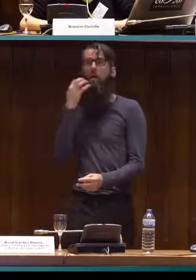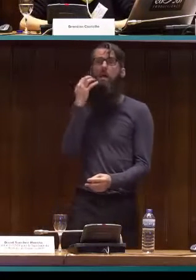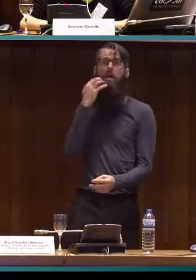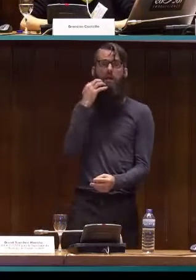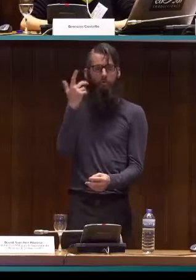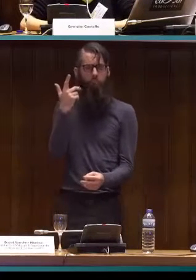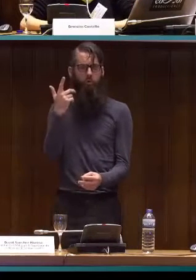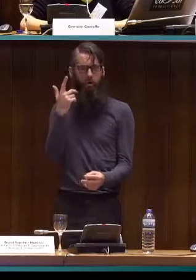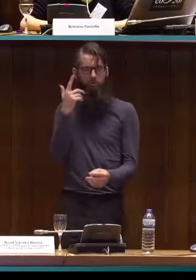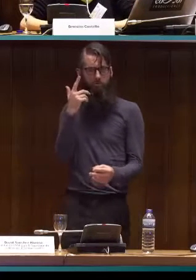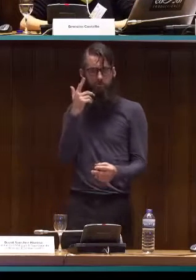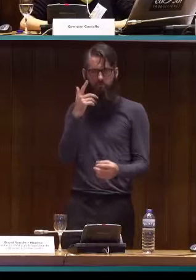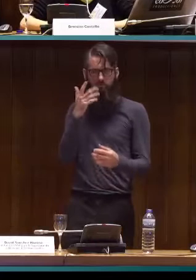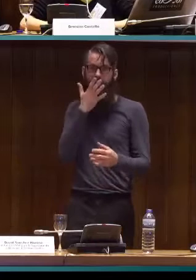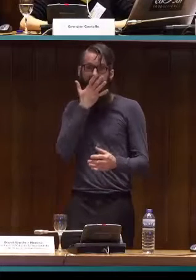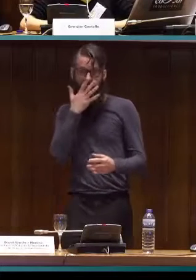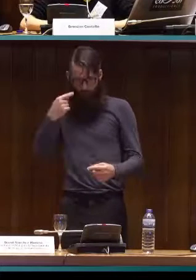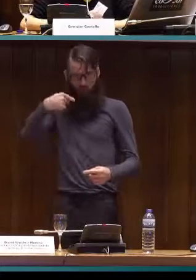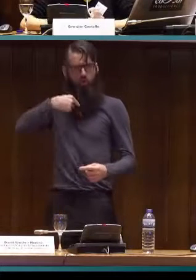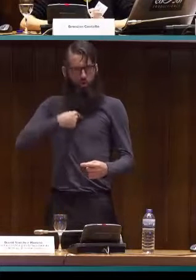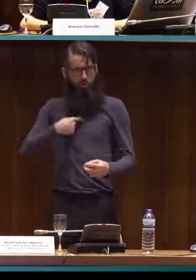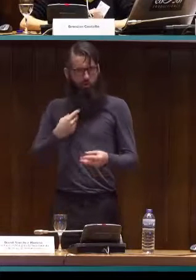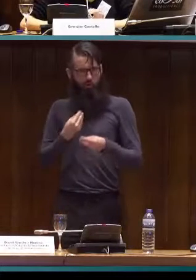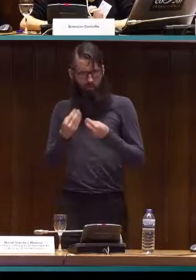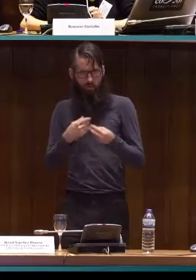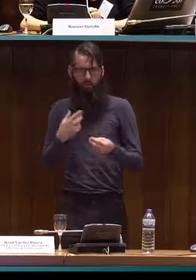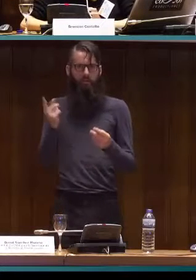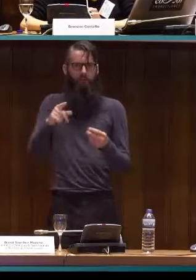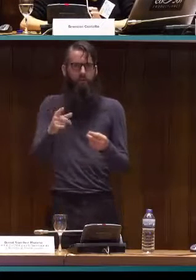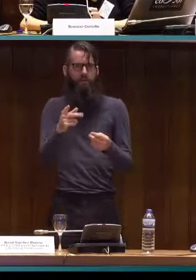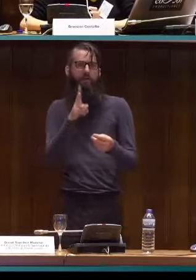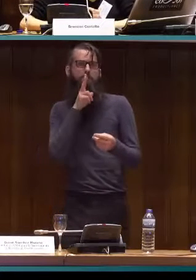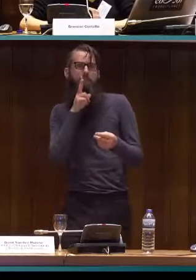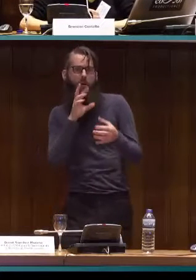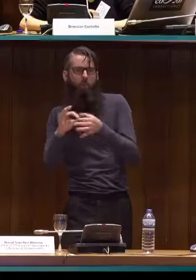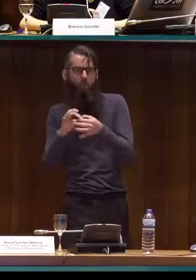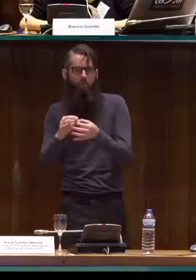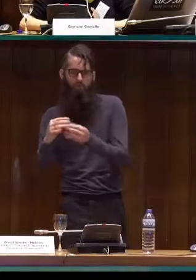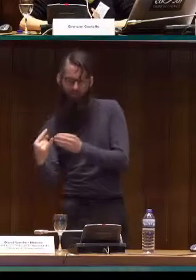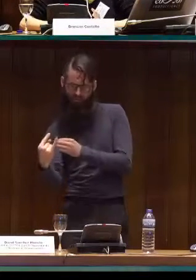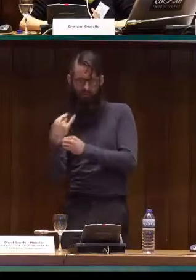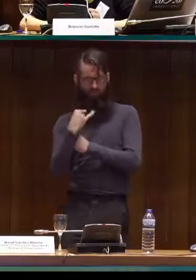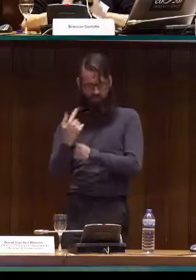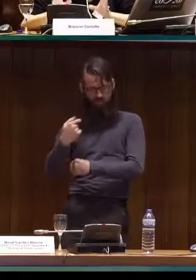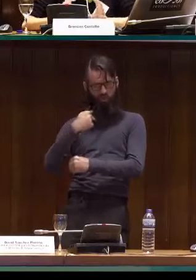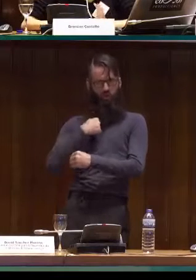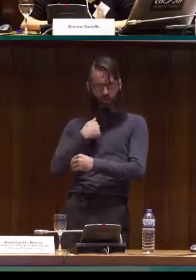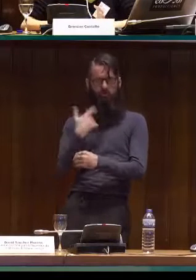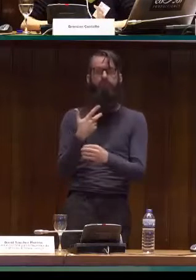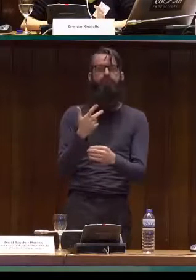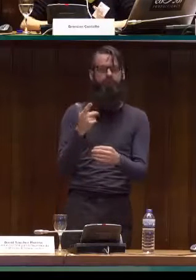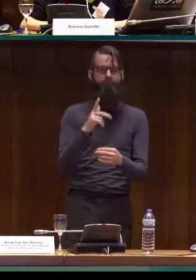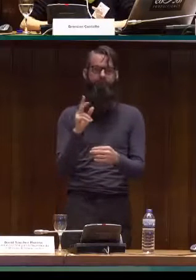Pasamos al ejemplo en lengua de signos española, en el que también tenemos este pronombre de primera persona singular yo en un